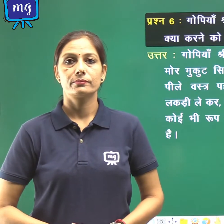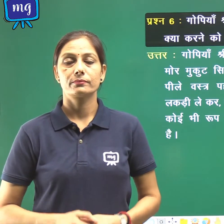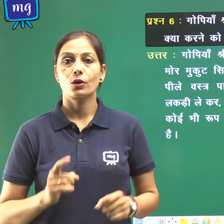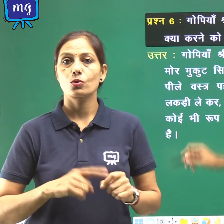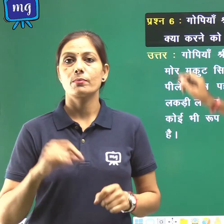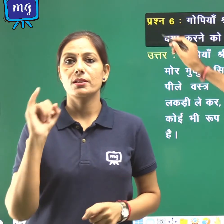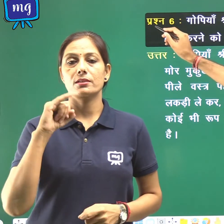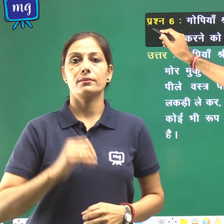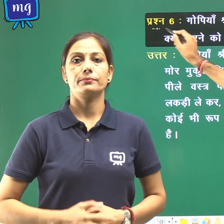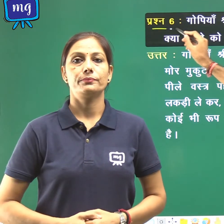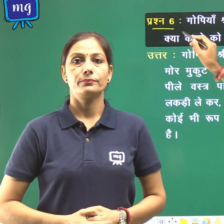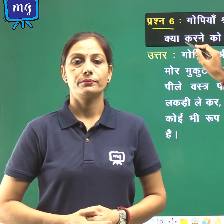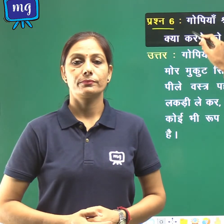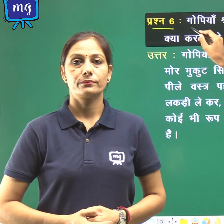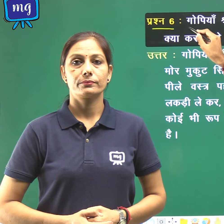प्रश्न 6,